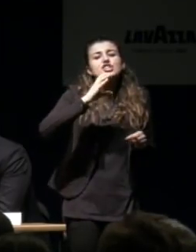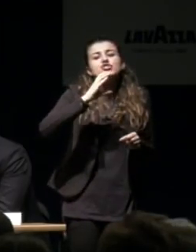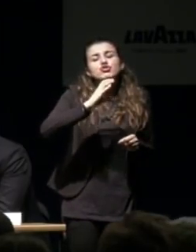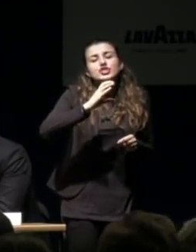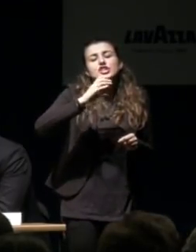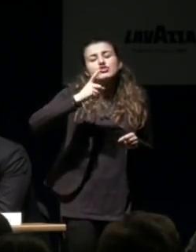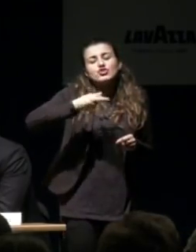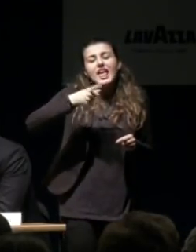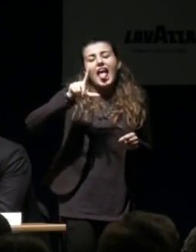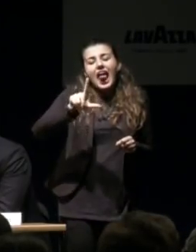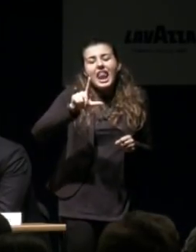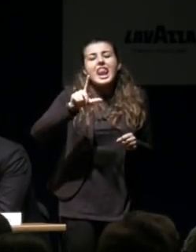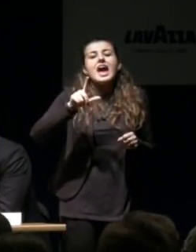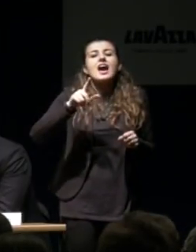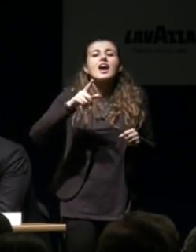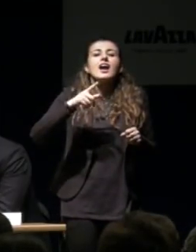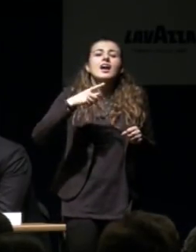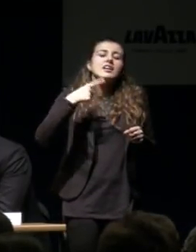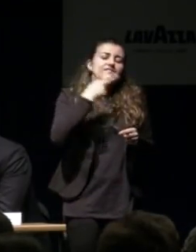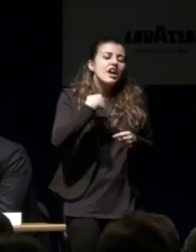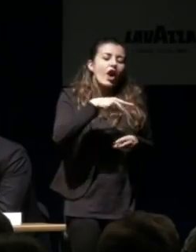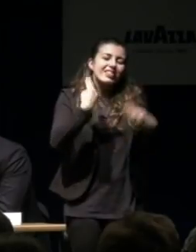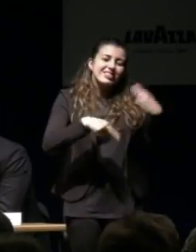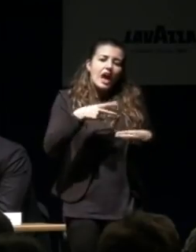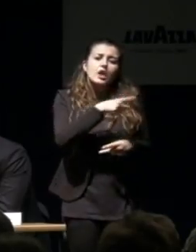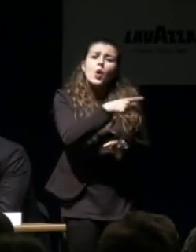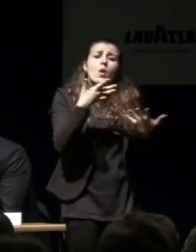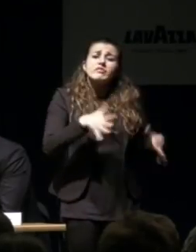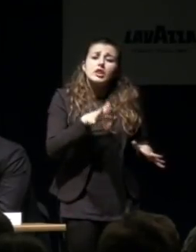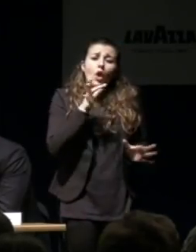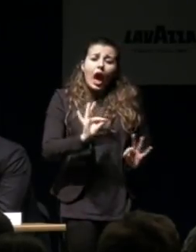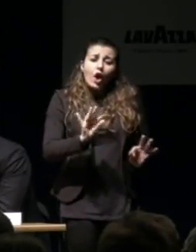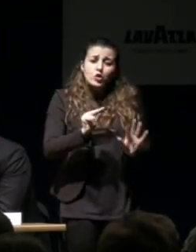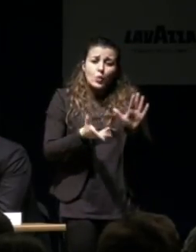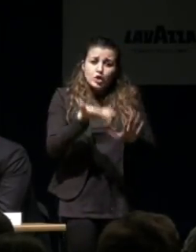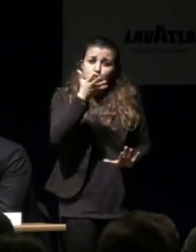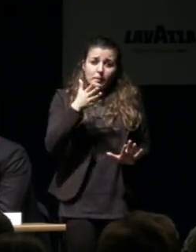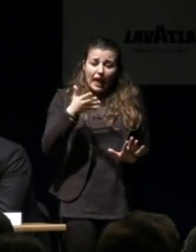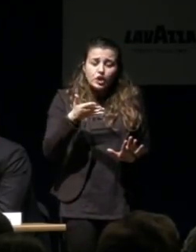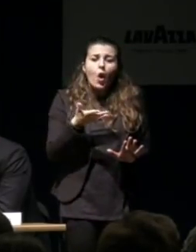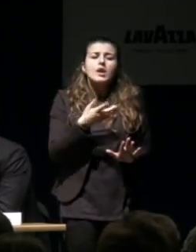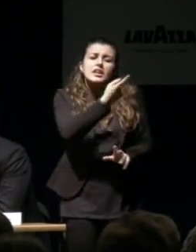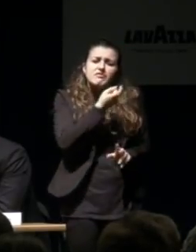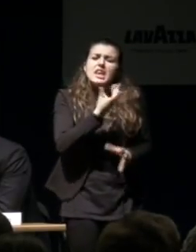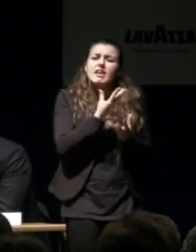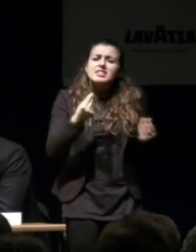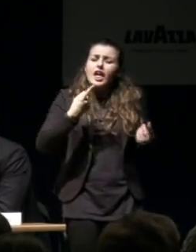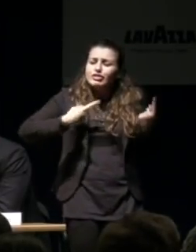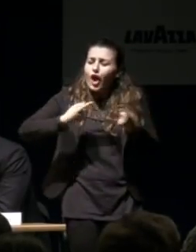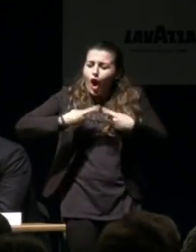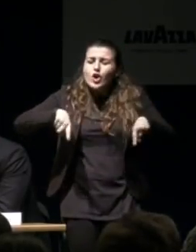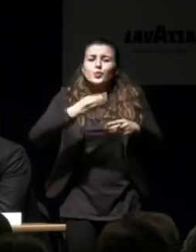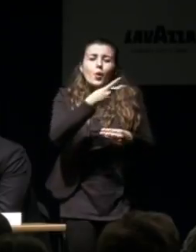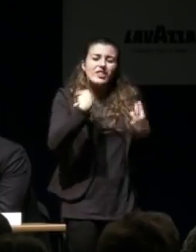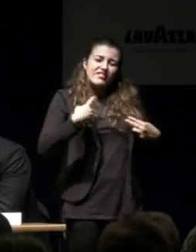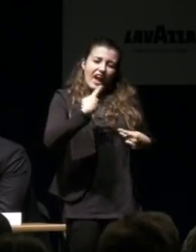di taranto era non aveva ancora finito il liceo venne spessissimo alle riunioni che facevamo quando ancora abitava